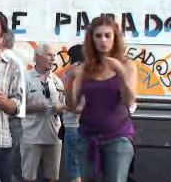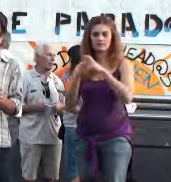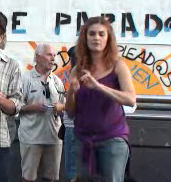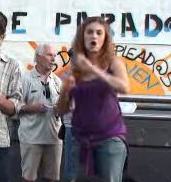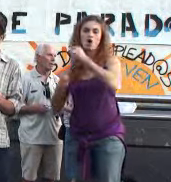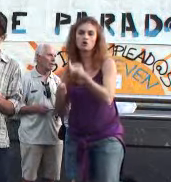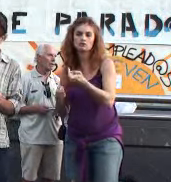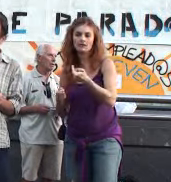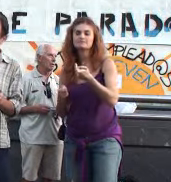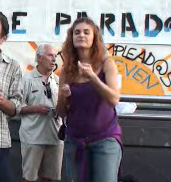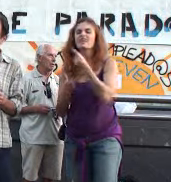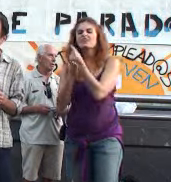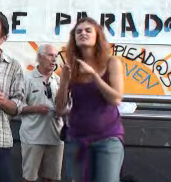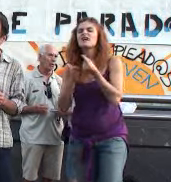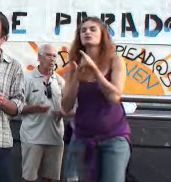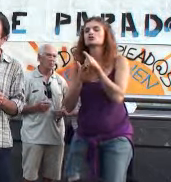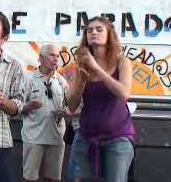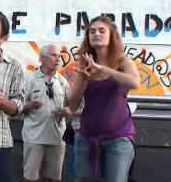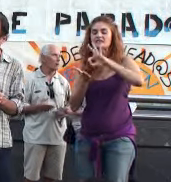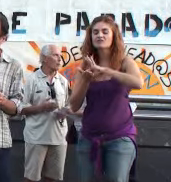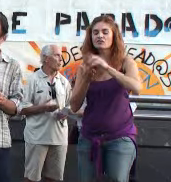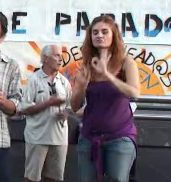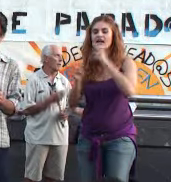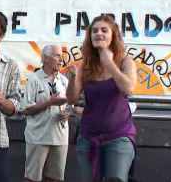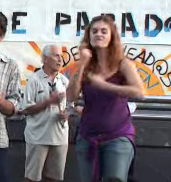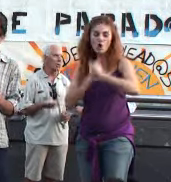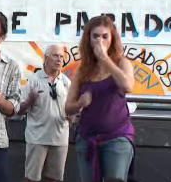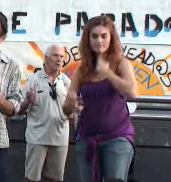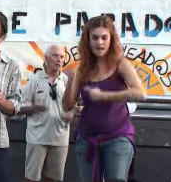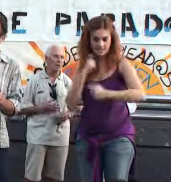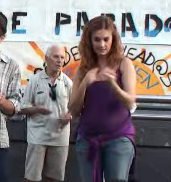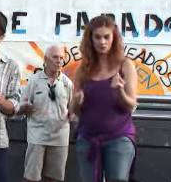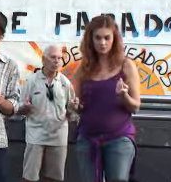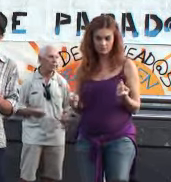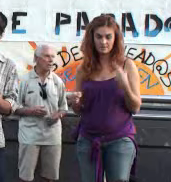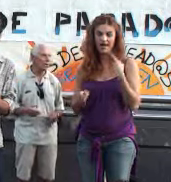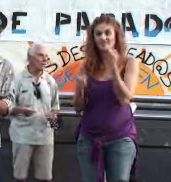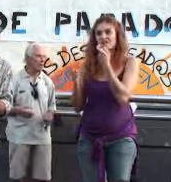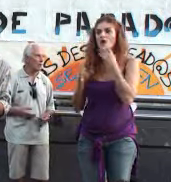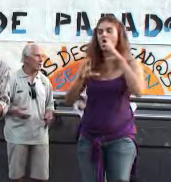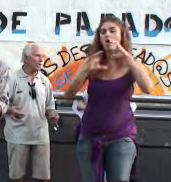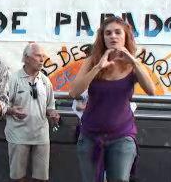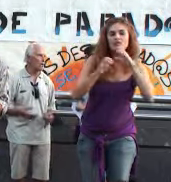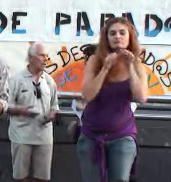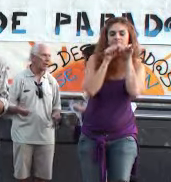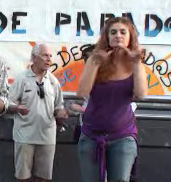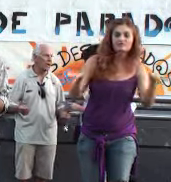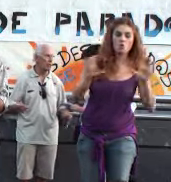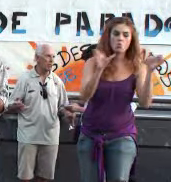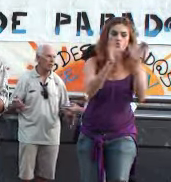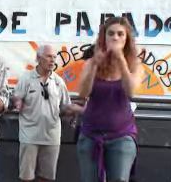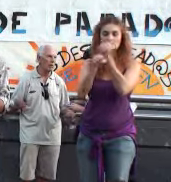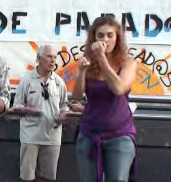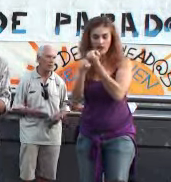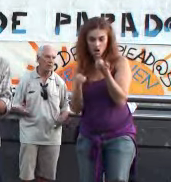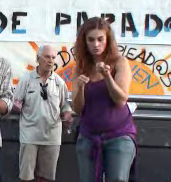informáticos en la que nuestros compañeros informáticos están cubriendo las demandas de comunicación y difusión de los diferentes grupos de